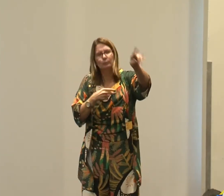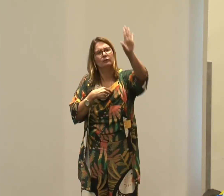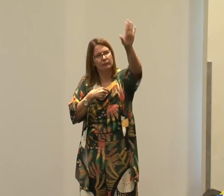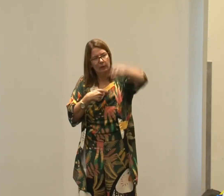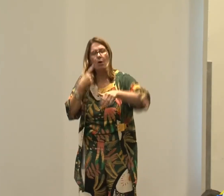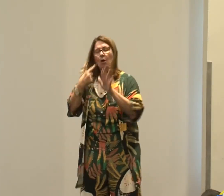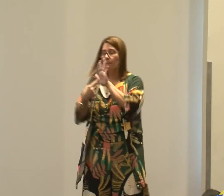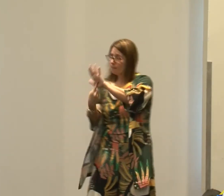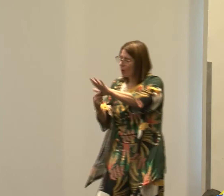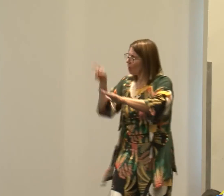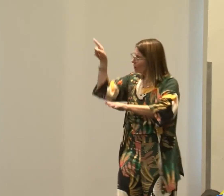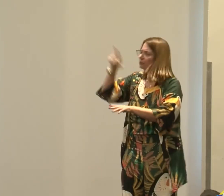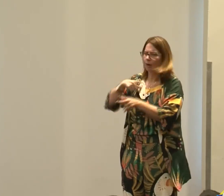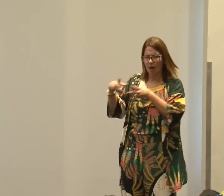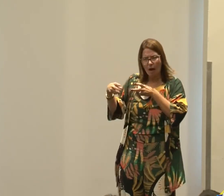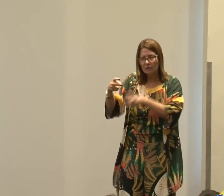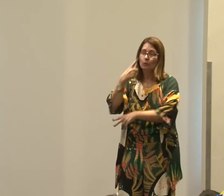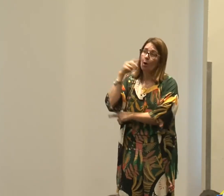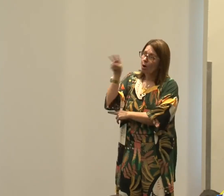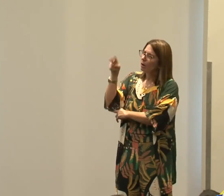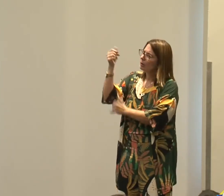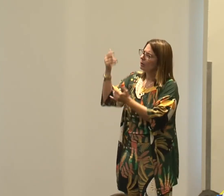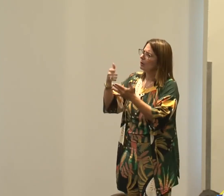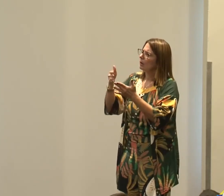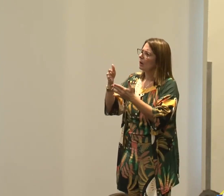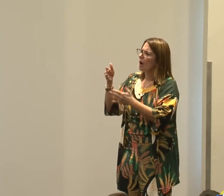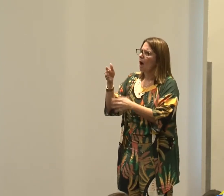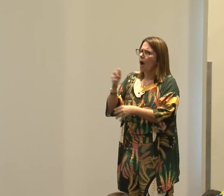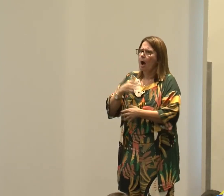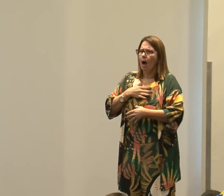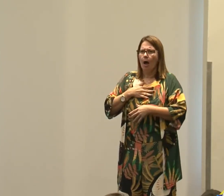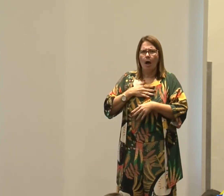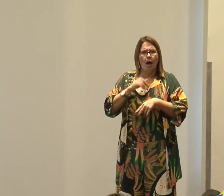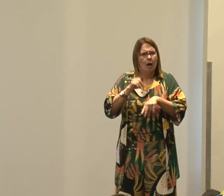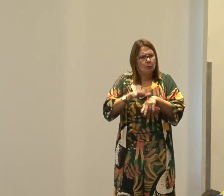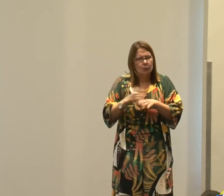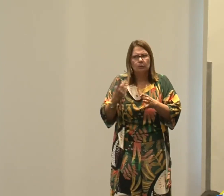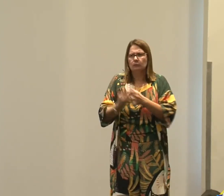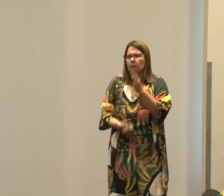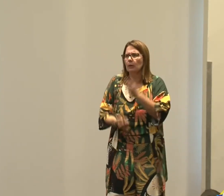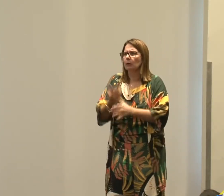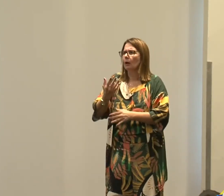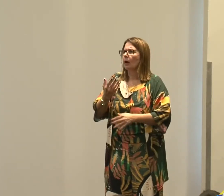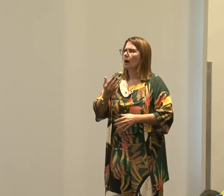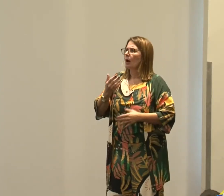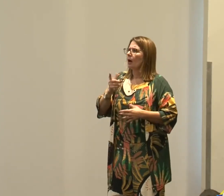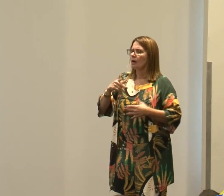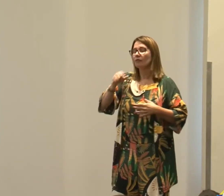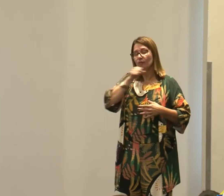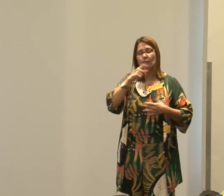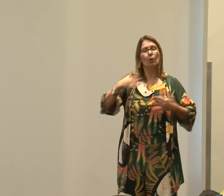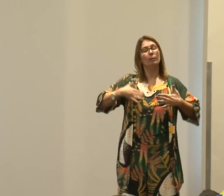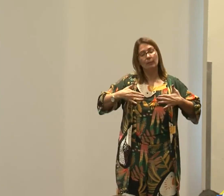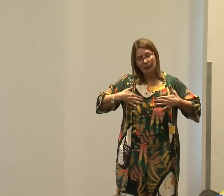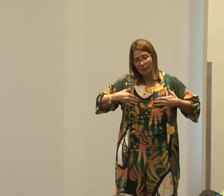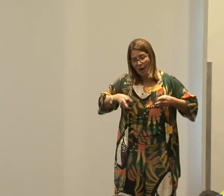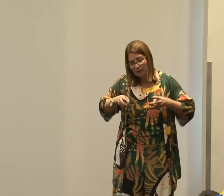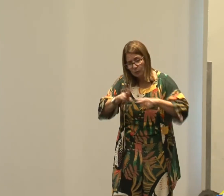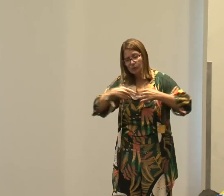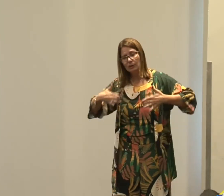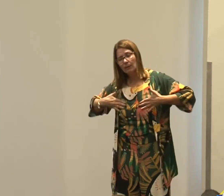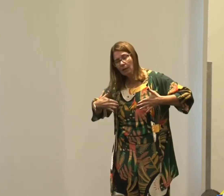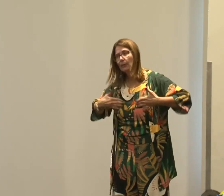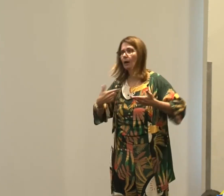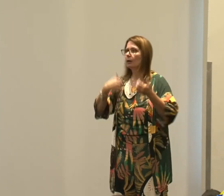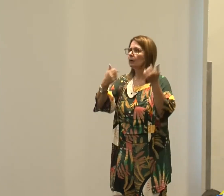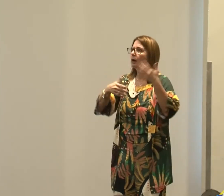esse tipo de trabalho, eu pude mostrar essa mesma pessoa, né, sobre a doença, sobre o câncer, o que